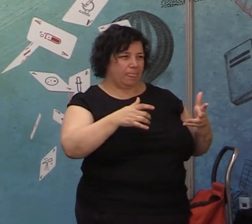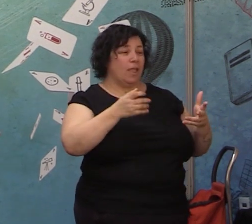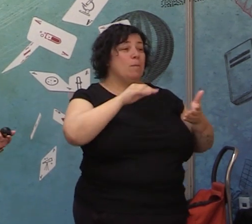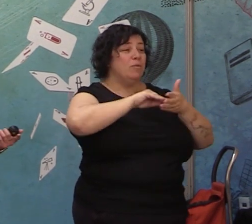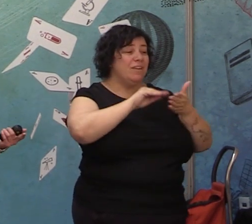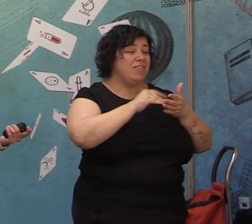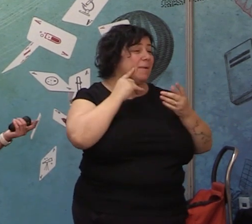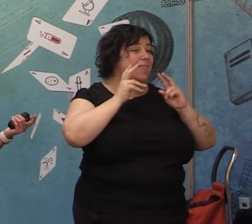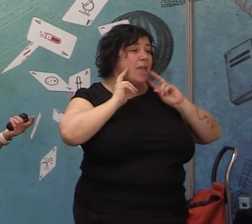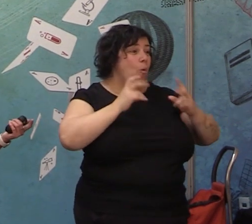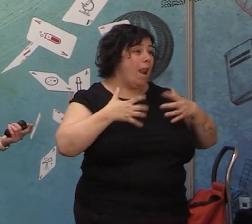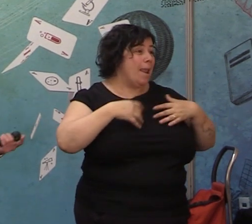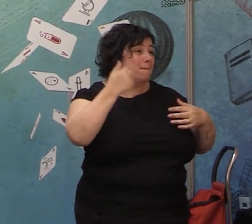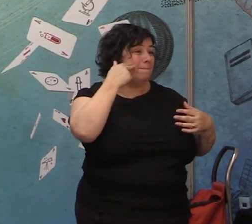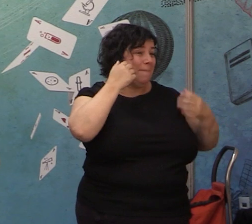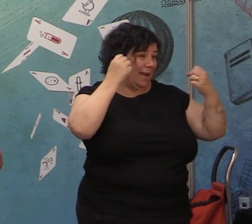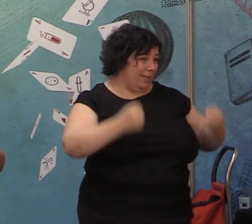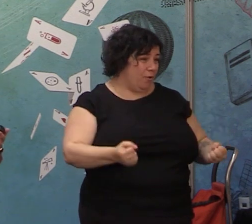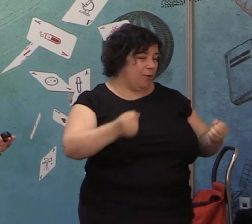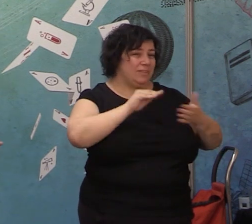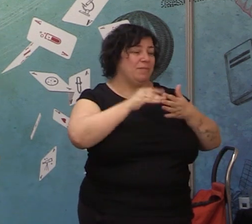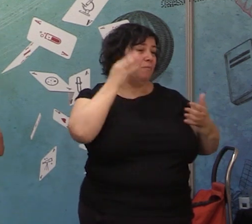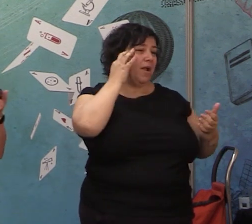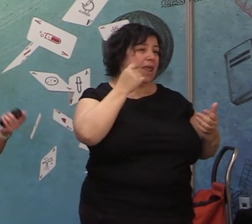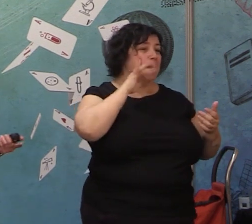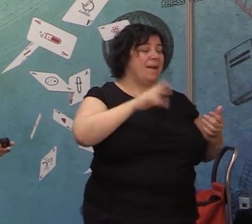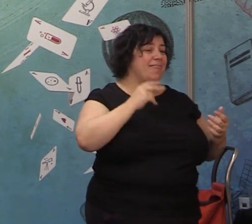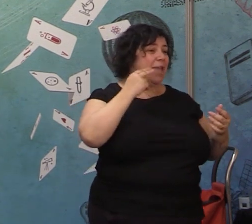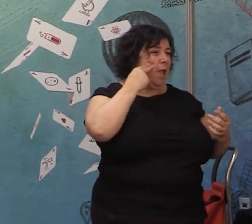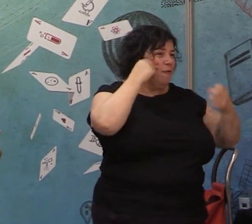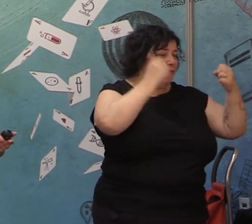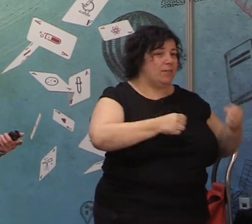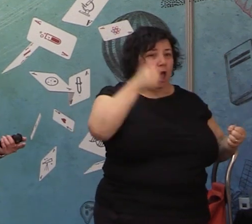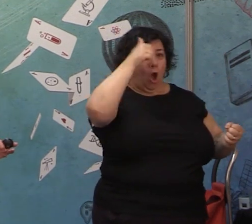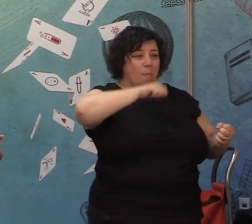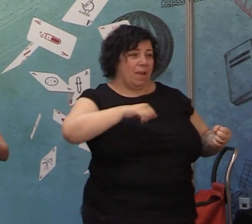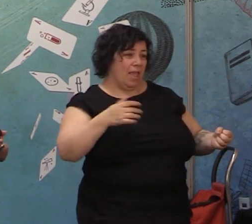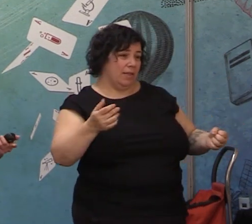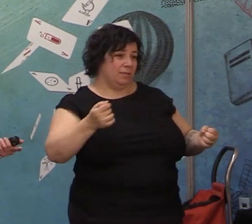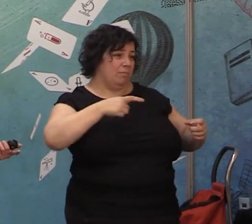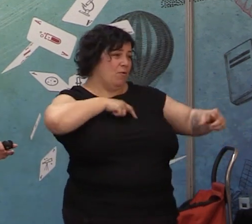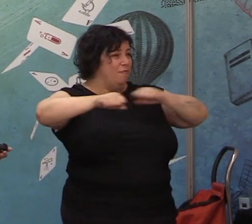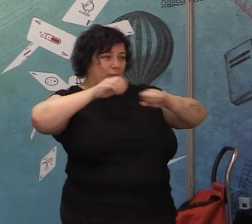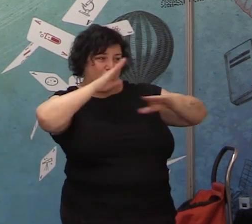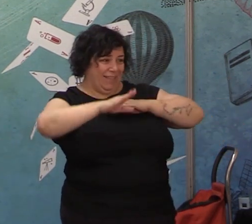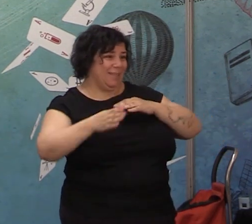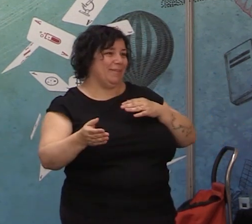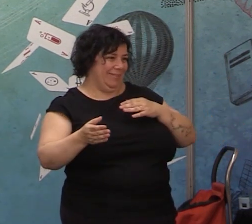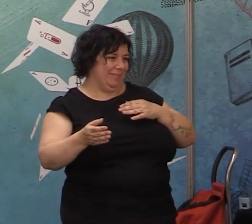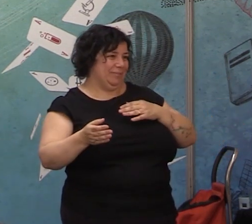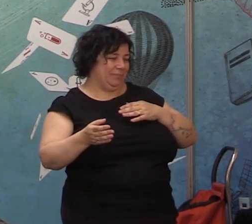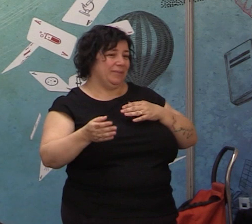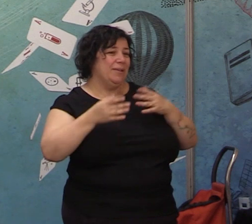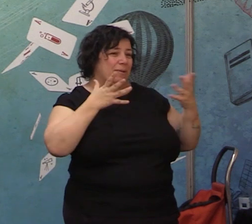confunde con un ataque de pánico, que tiene gracia que en las mujeres parece un ataque de pánico y en los hombres es un infarto directamente, ¿no?